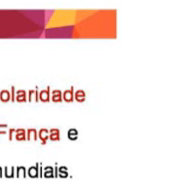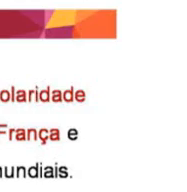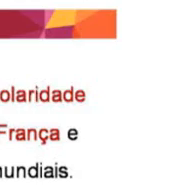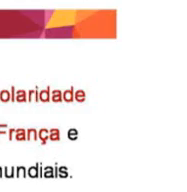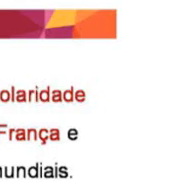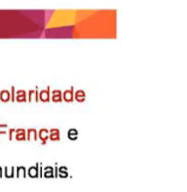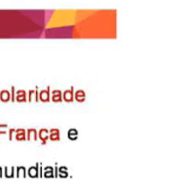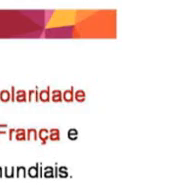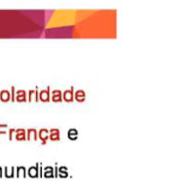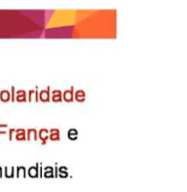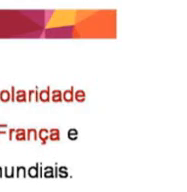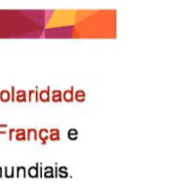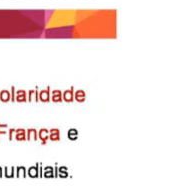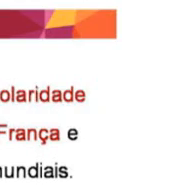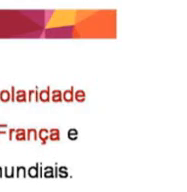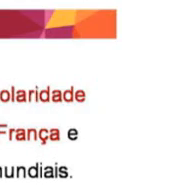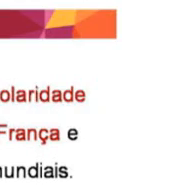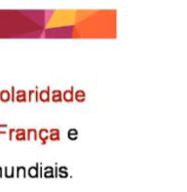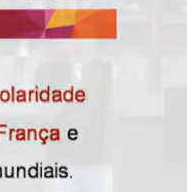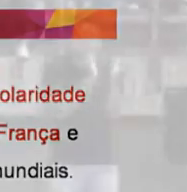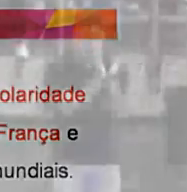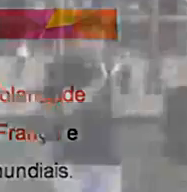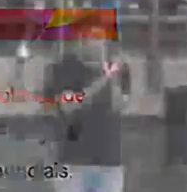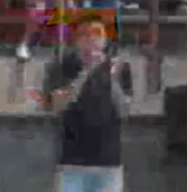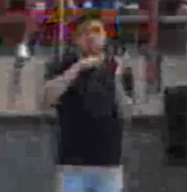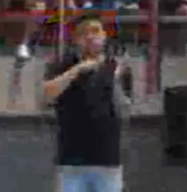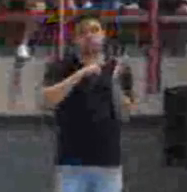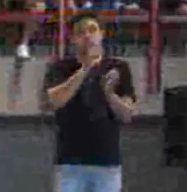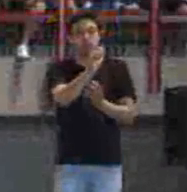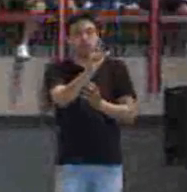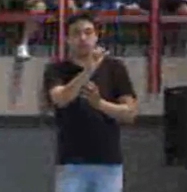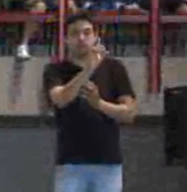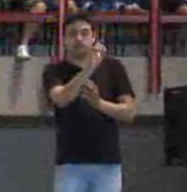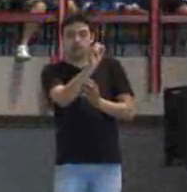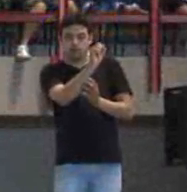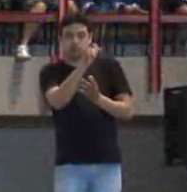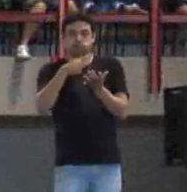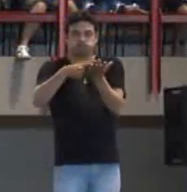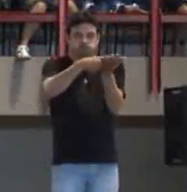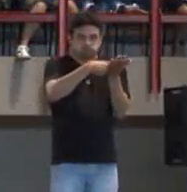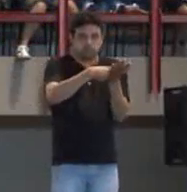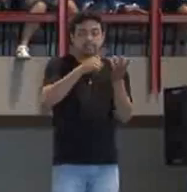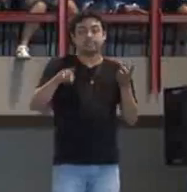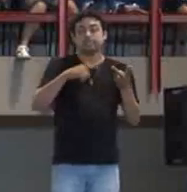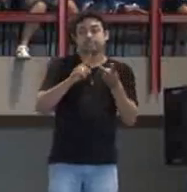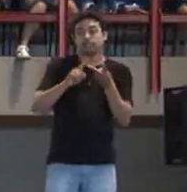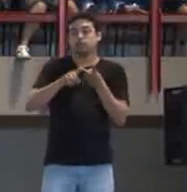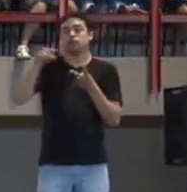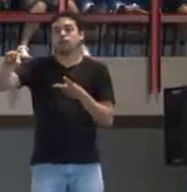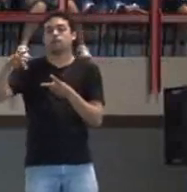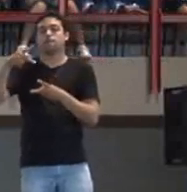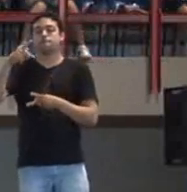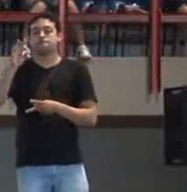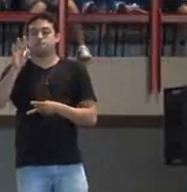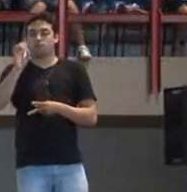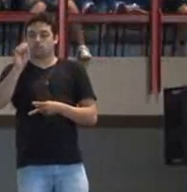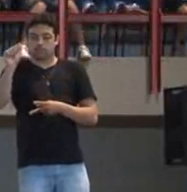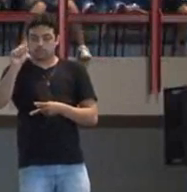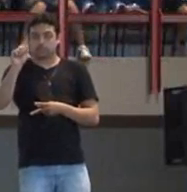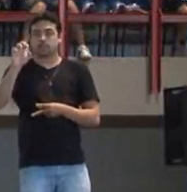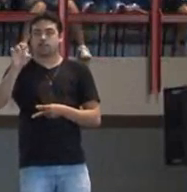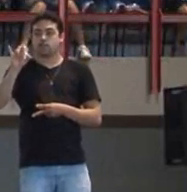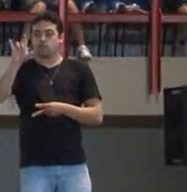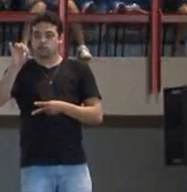entre eles né que seriam os chamados Aliados e as potências do eixo quem eram os aliados né os